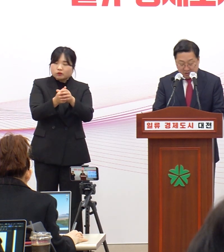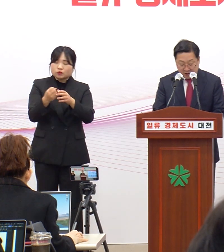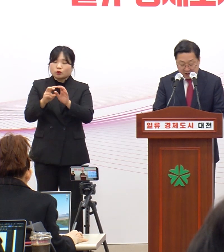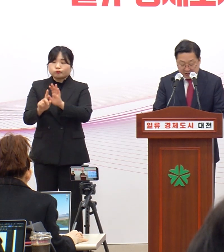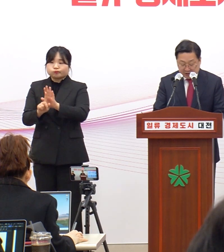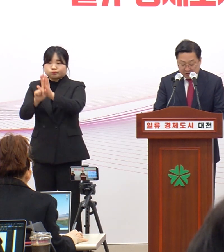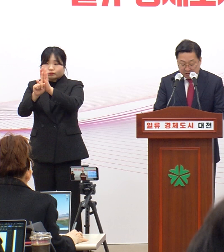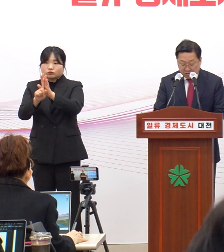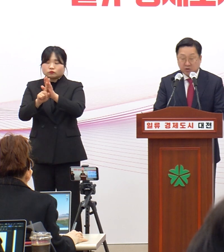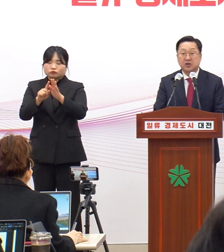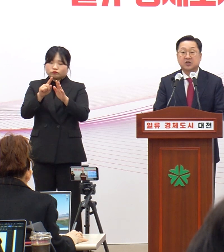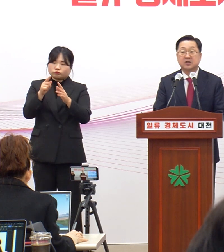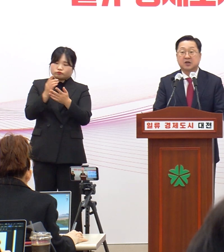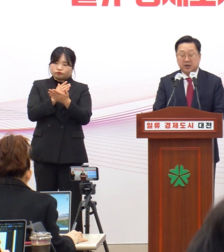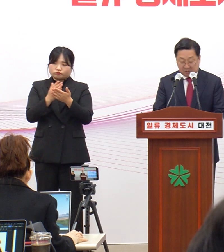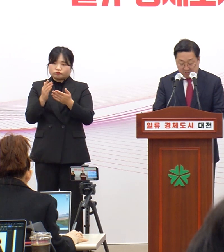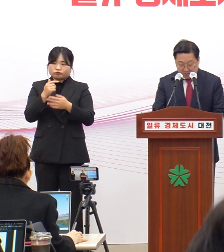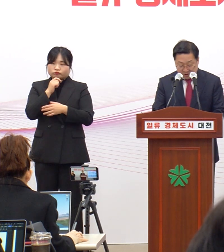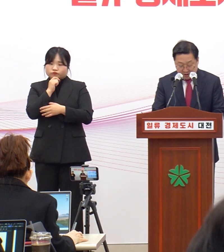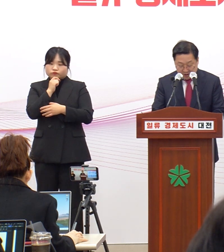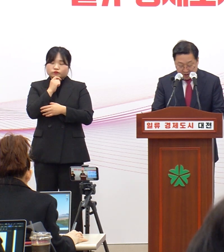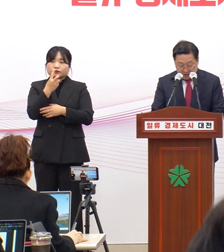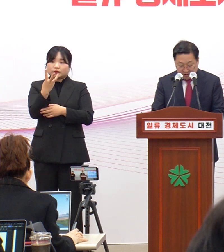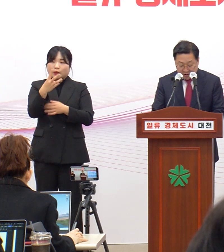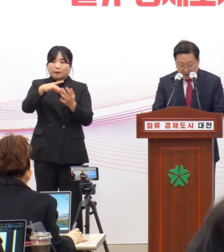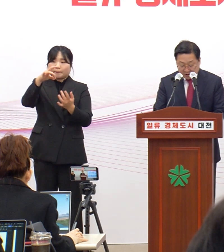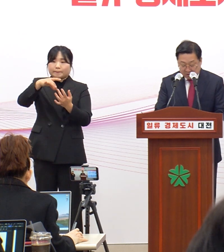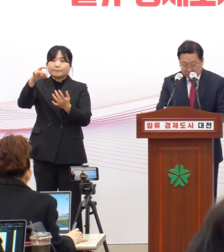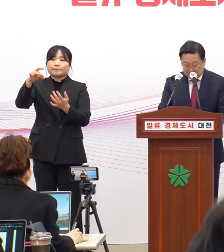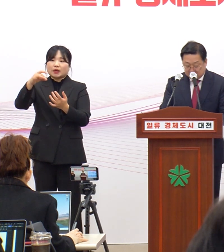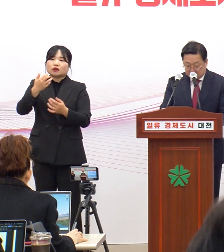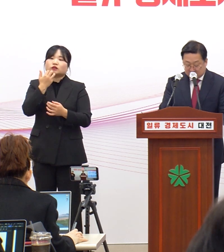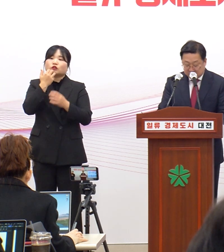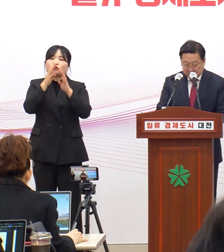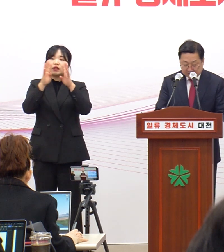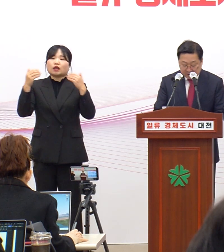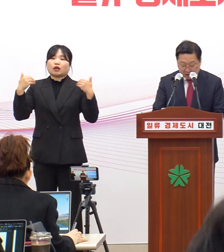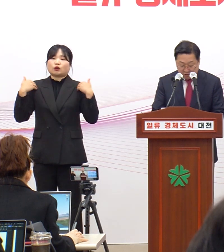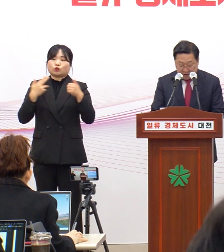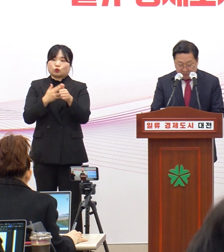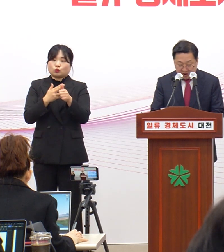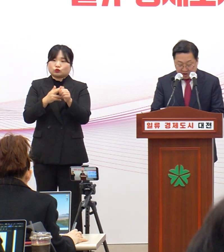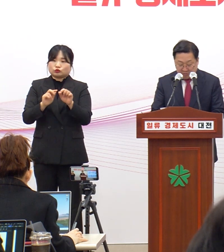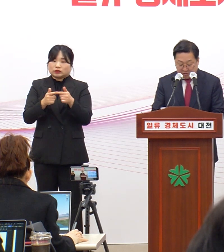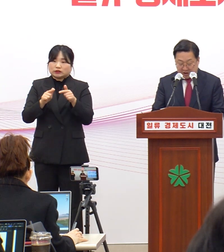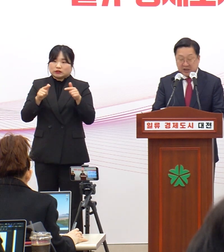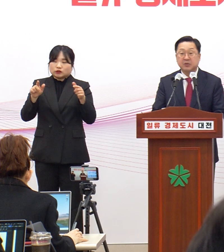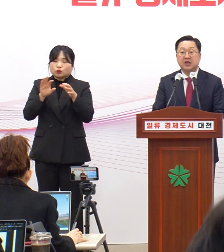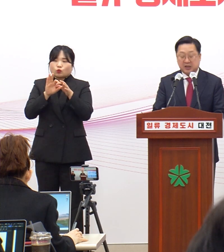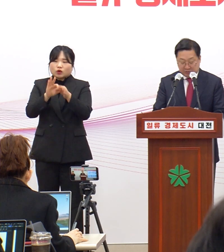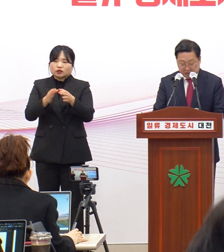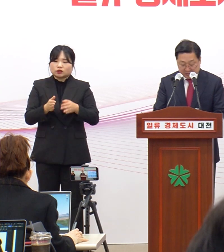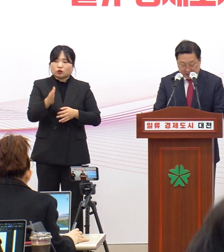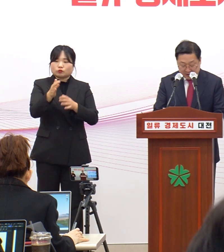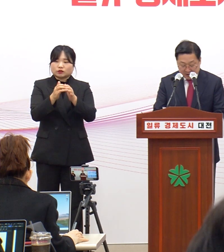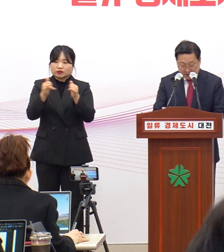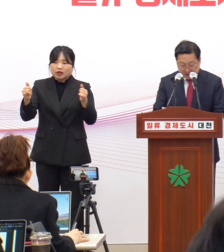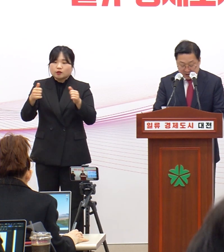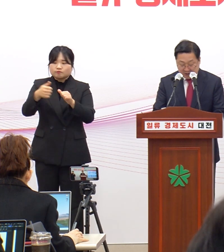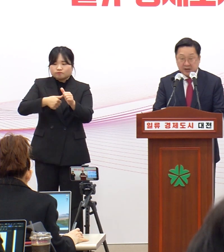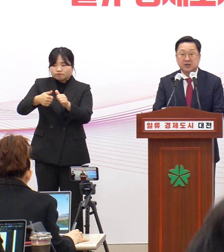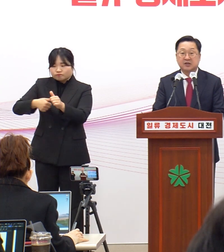고려하여 최종 3건의 후보를 선정하였고 서울대학교 교수님 등 경관 분야 전문가 3인의 자문을